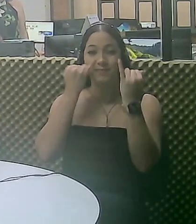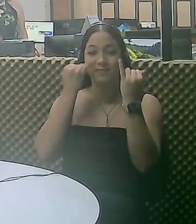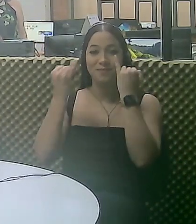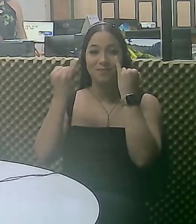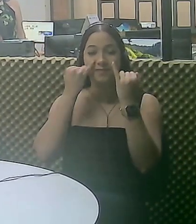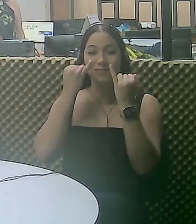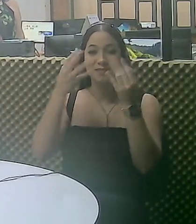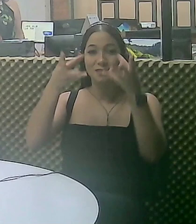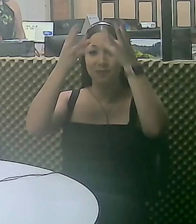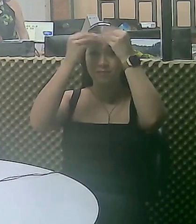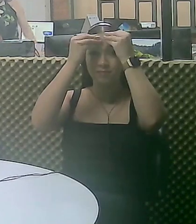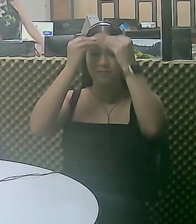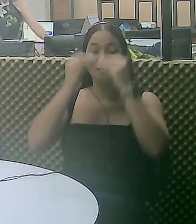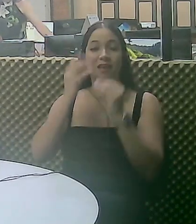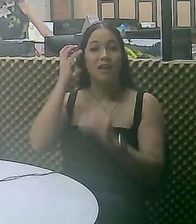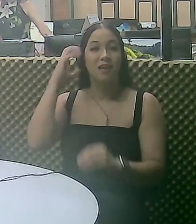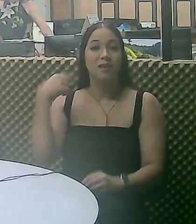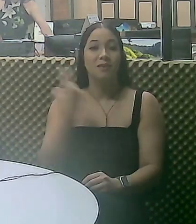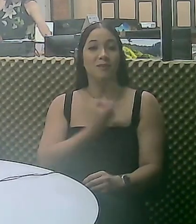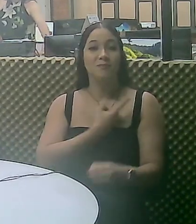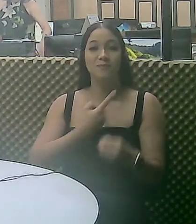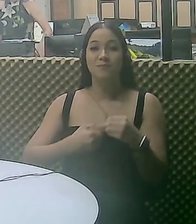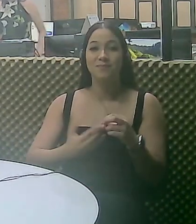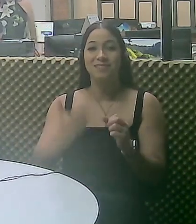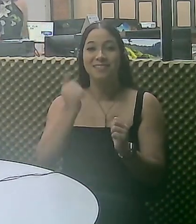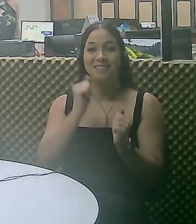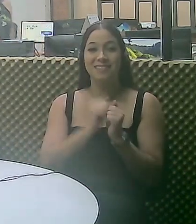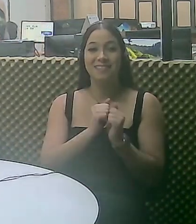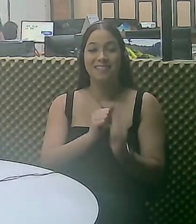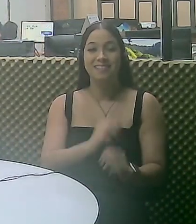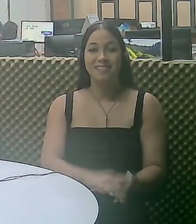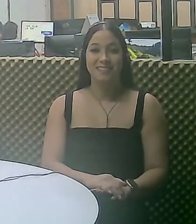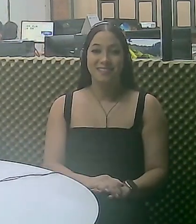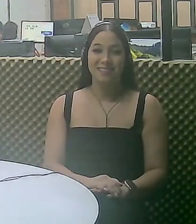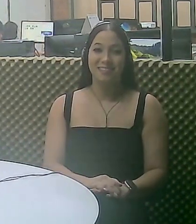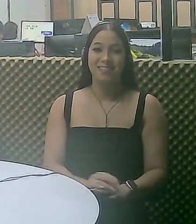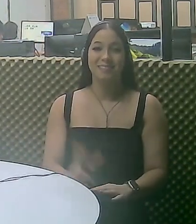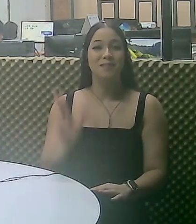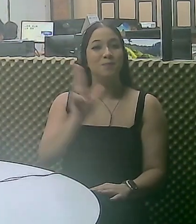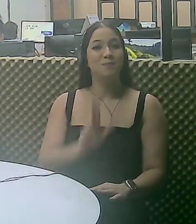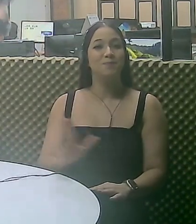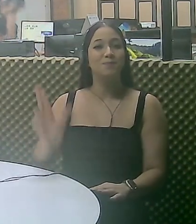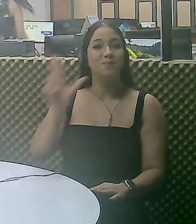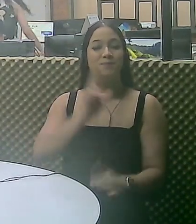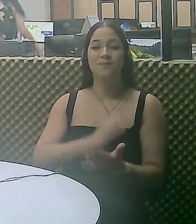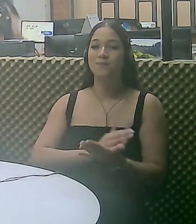É hora de ficar bem informado com a Rádio Nossa Cidade. Vem com a gente!